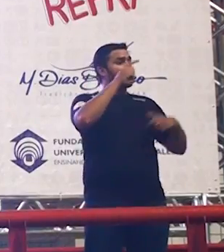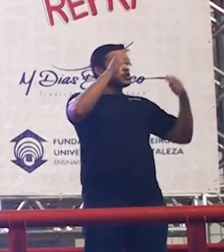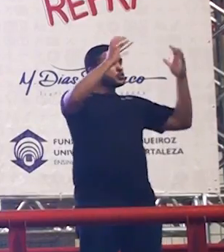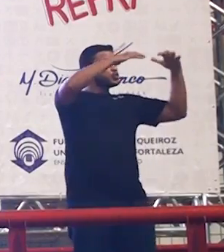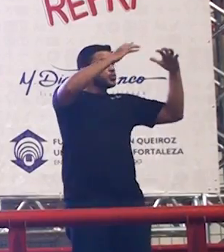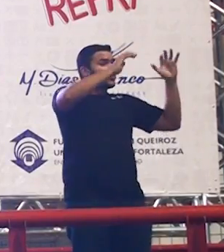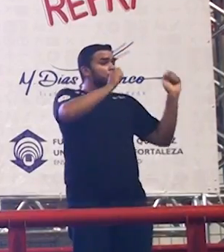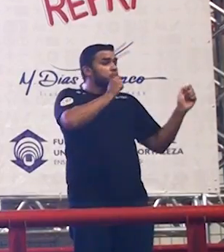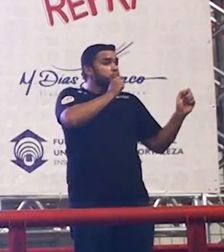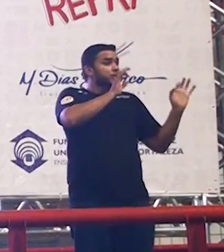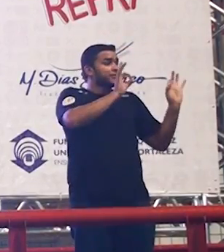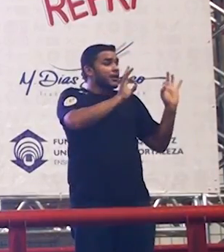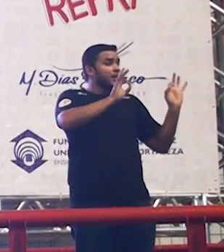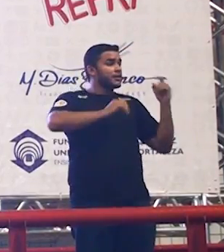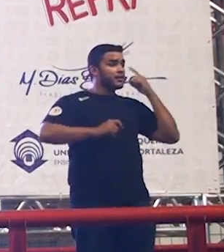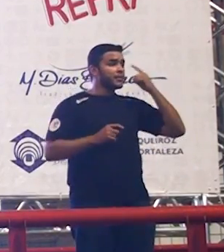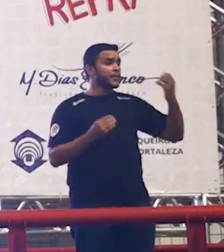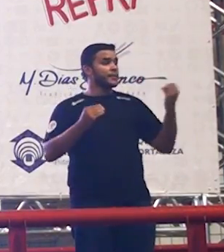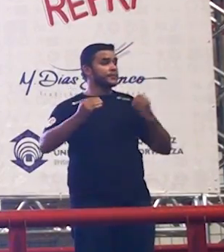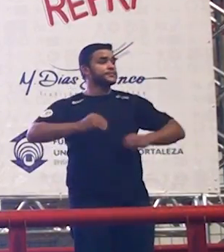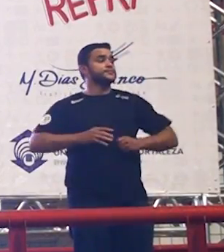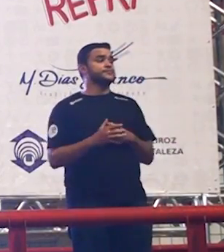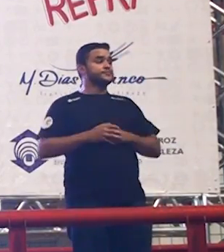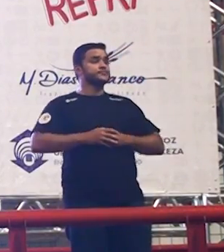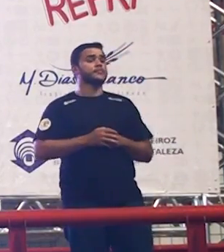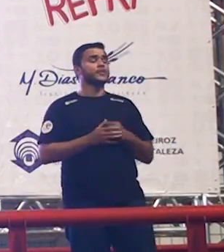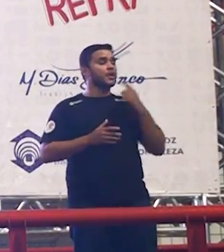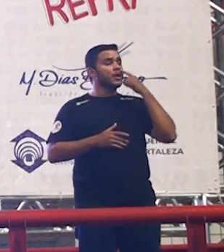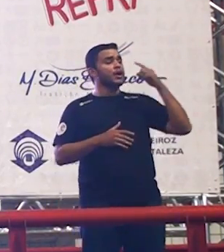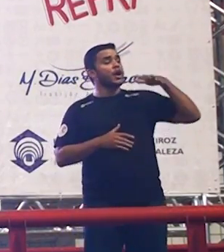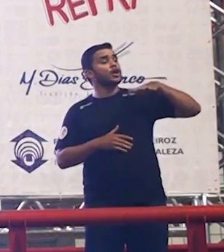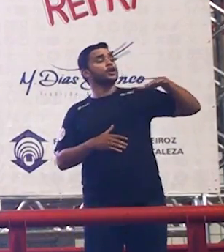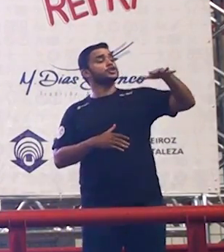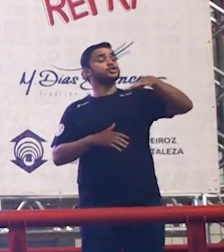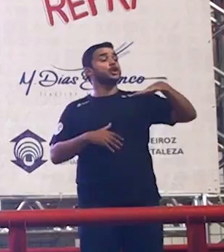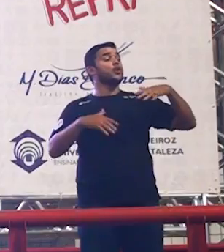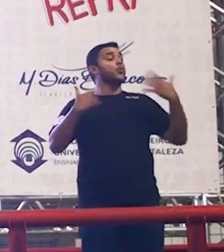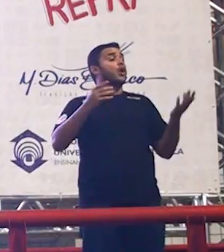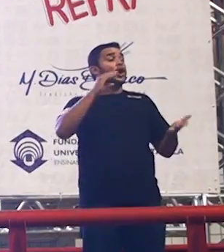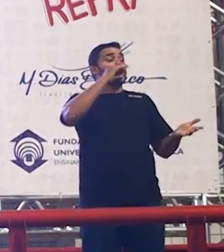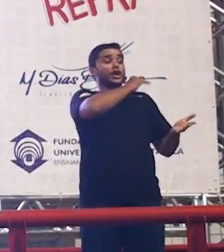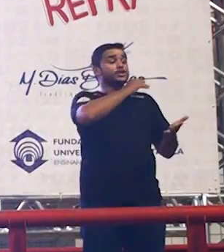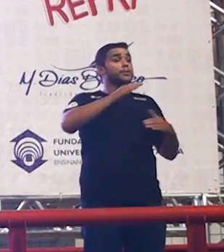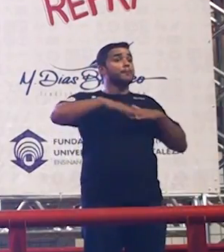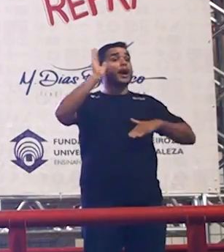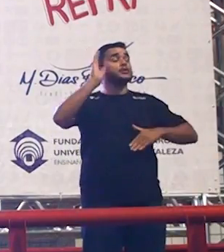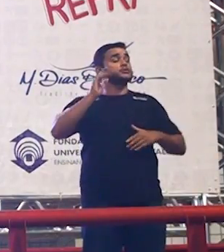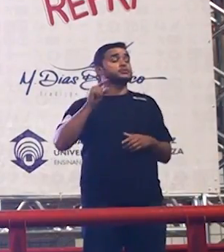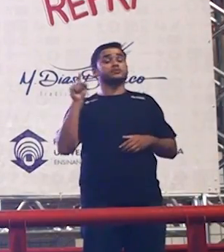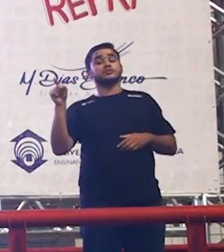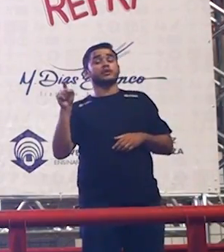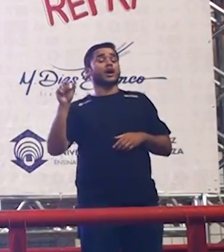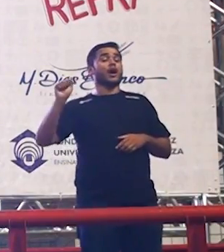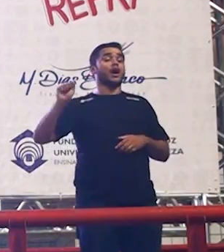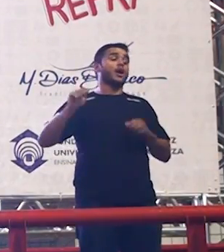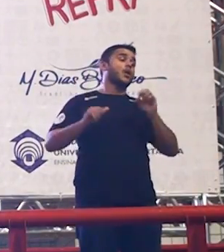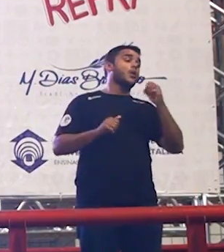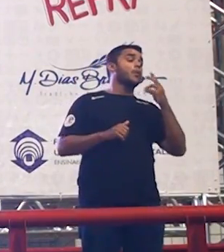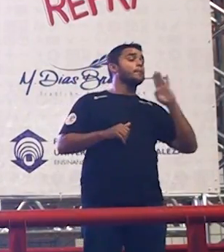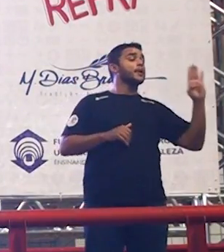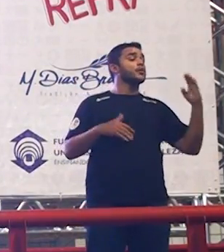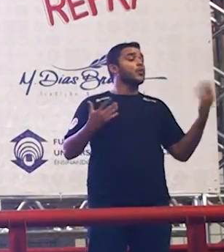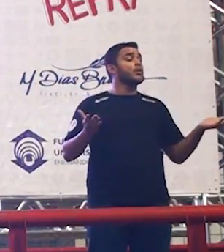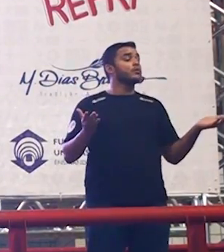terceira e última pergunta. Onde é que a região é mais quente? Em A ou B? Mais quente? A ou